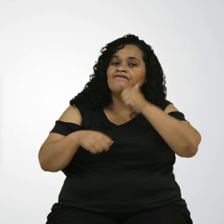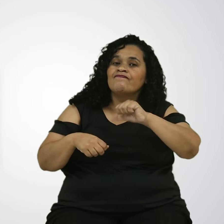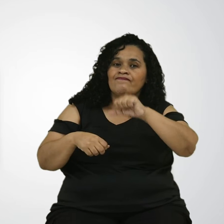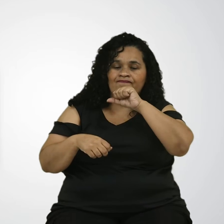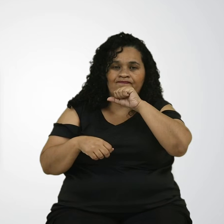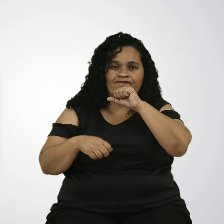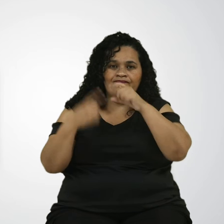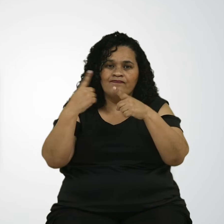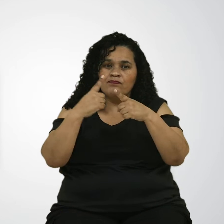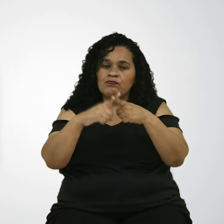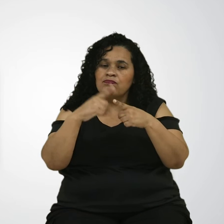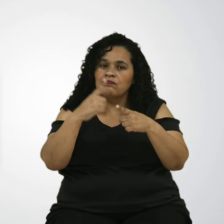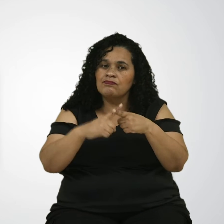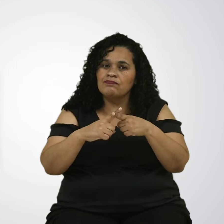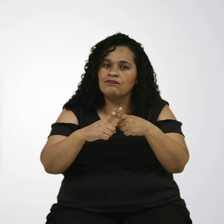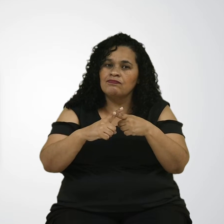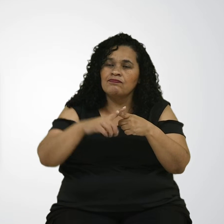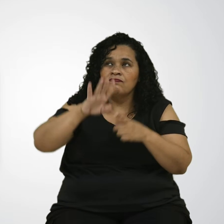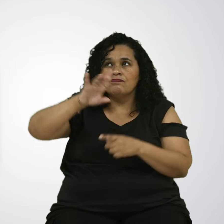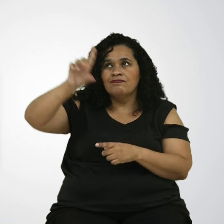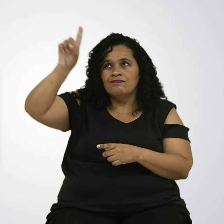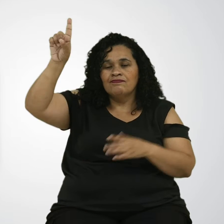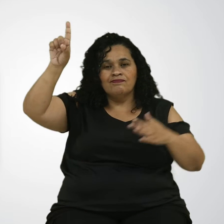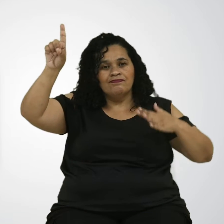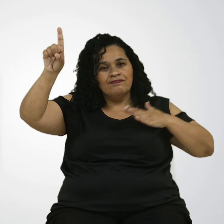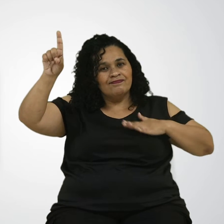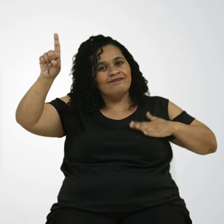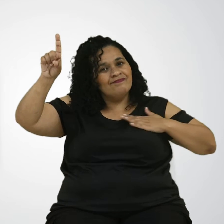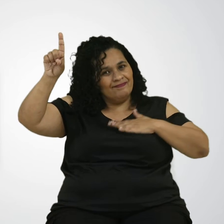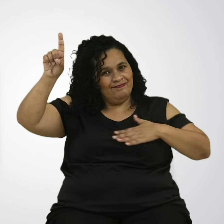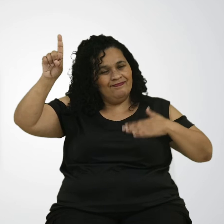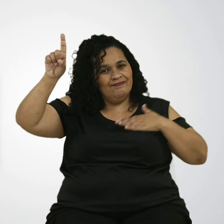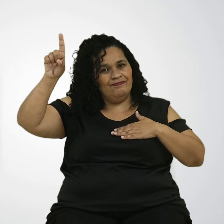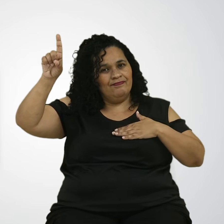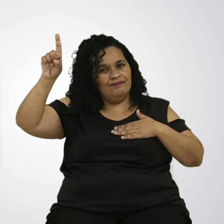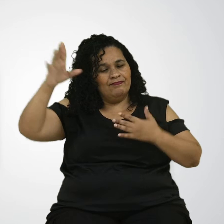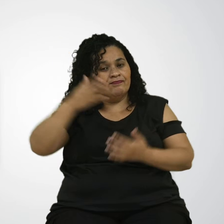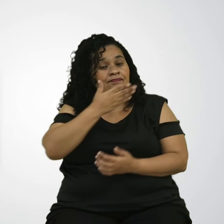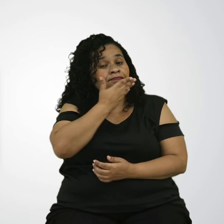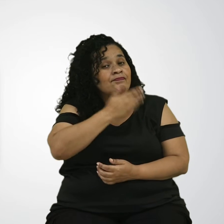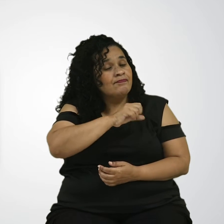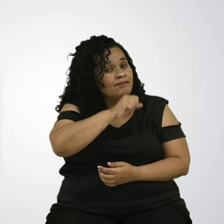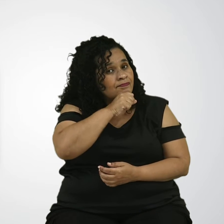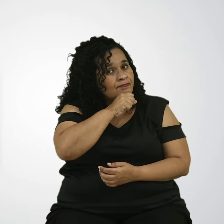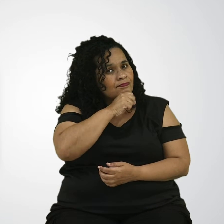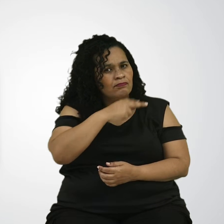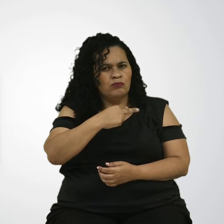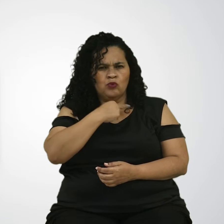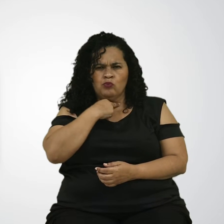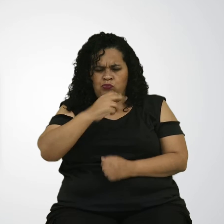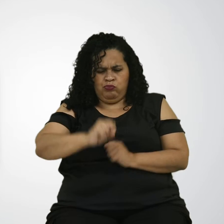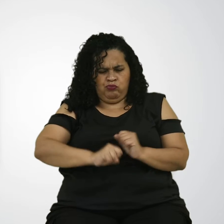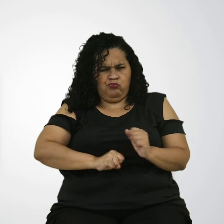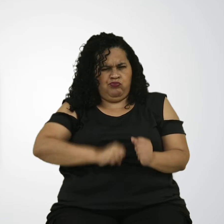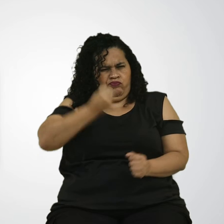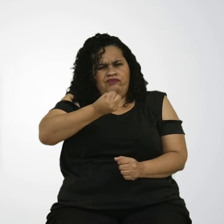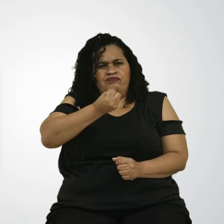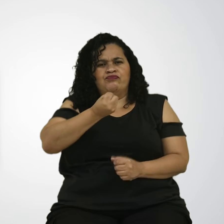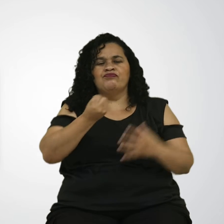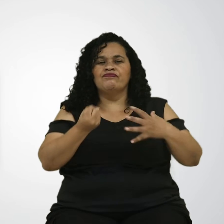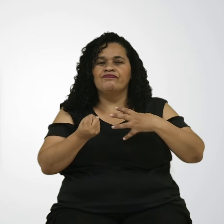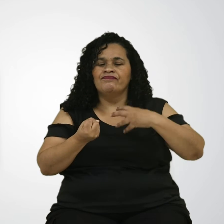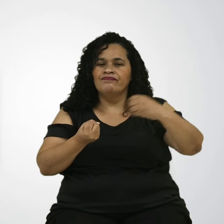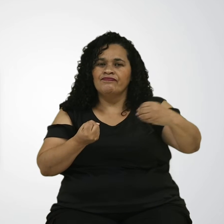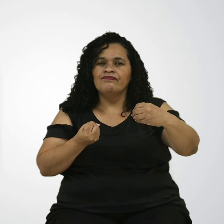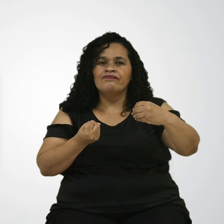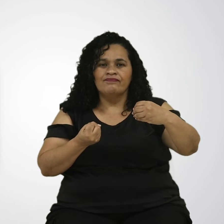é grato diante do Senhor. Pais, não irriteis os vossos filhos, para que eles não